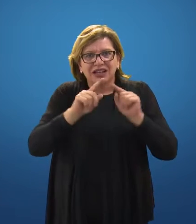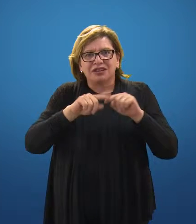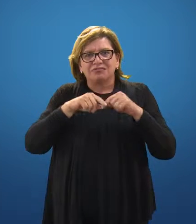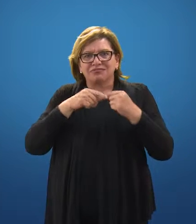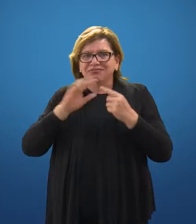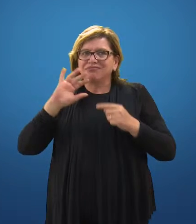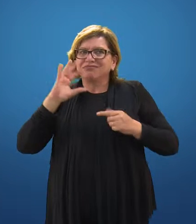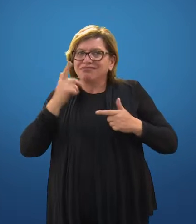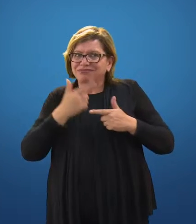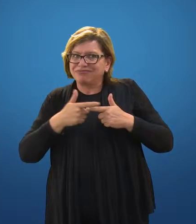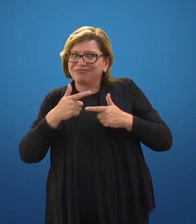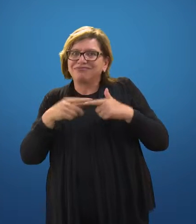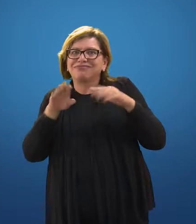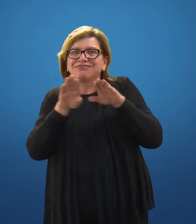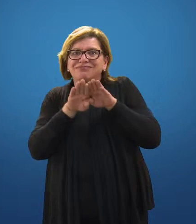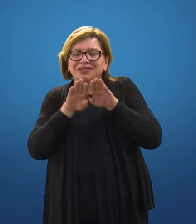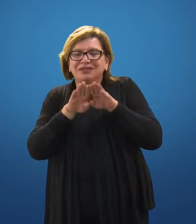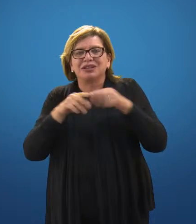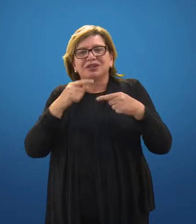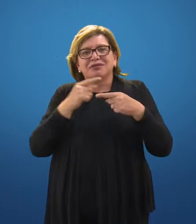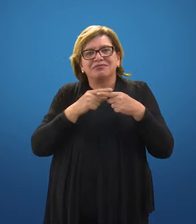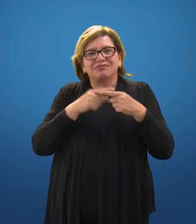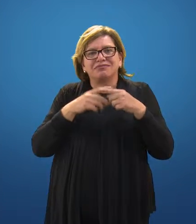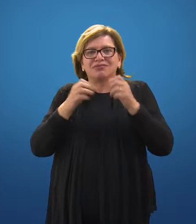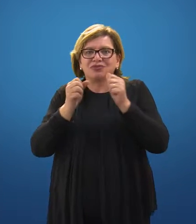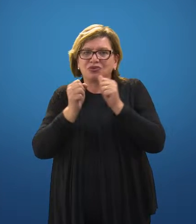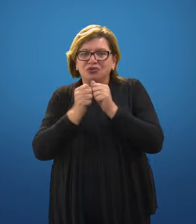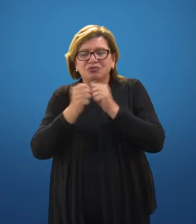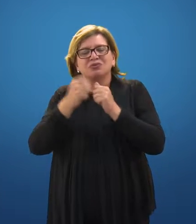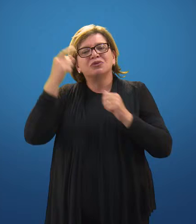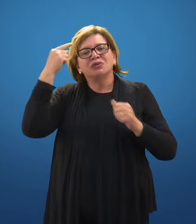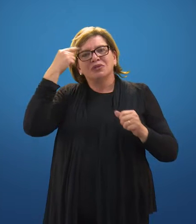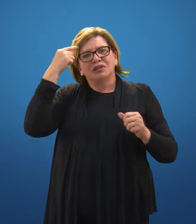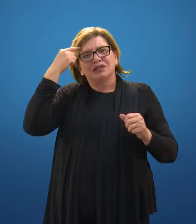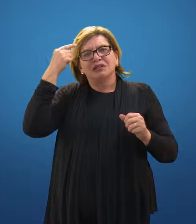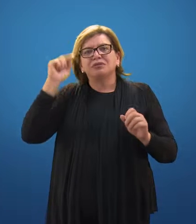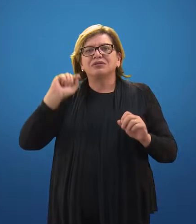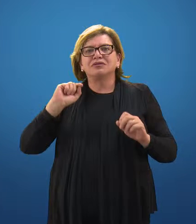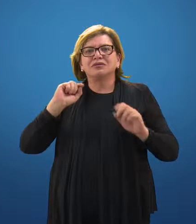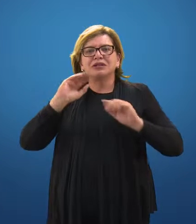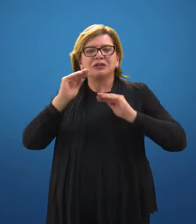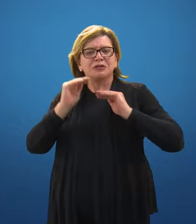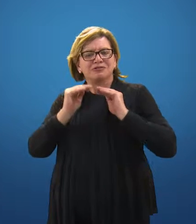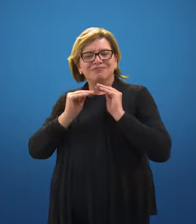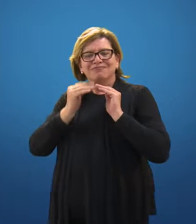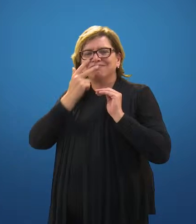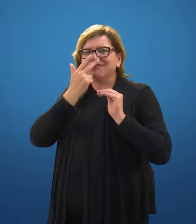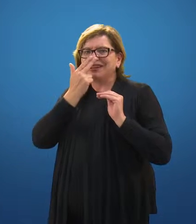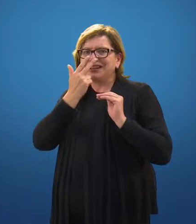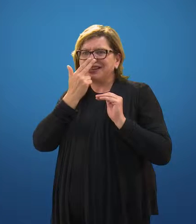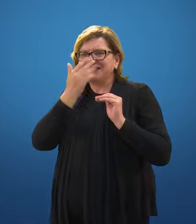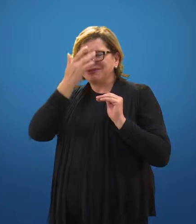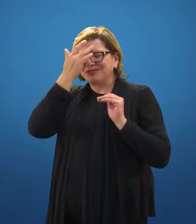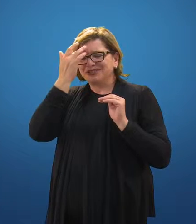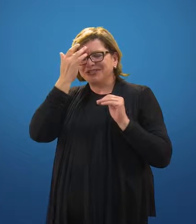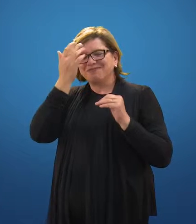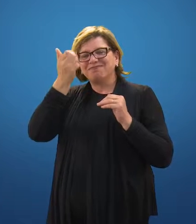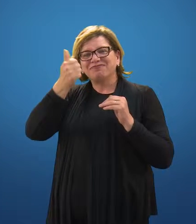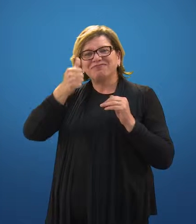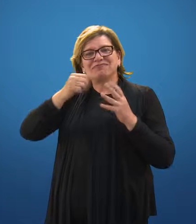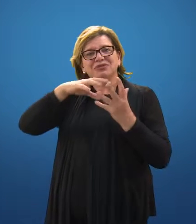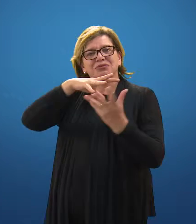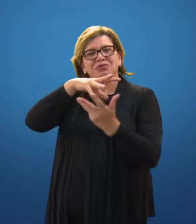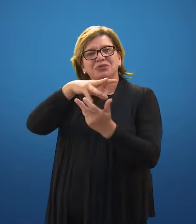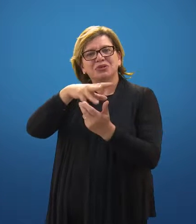caráter negativo. Por quê? Porque juntamente com a racionalização, houve um desencantamento do mundo.